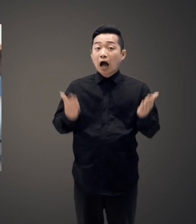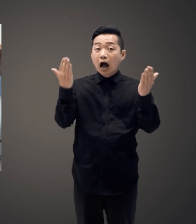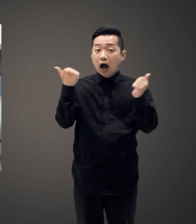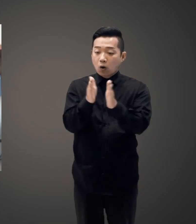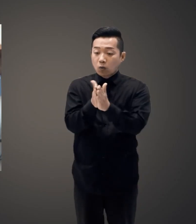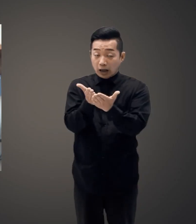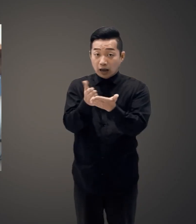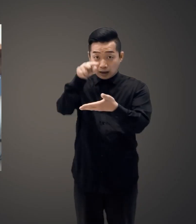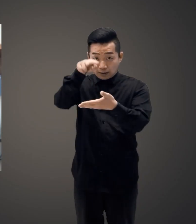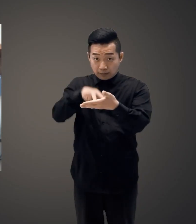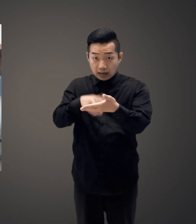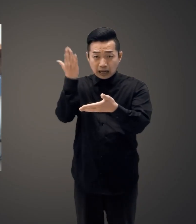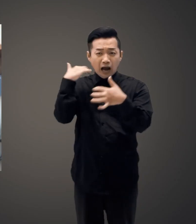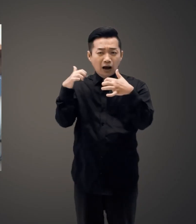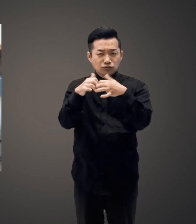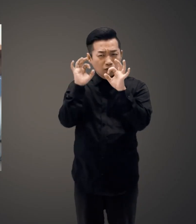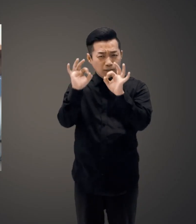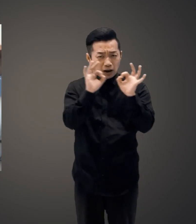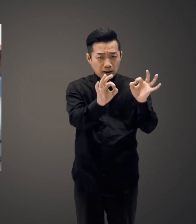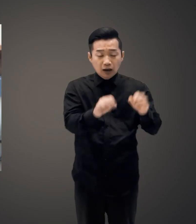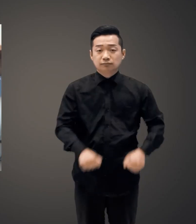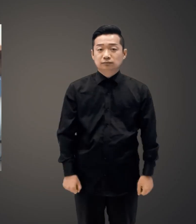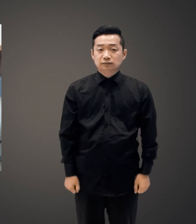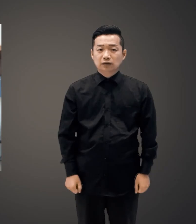교과서에 나타난 과거의 분쟁들을 보았을 때